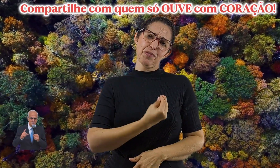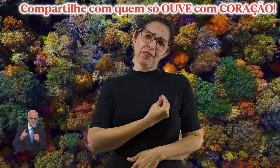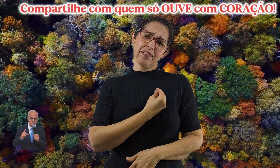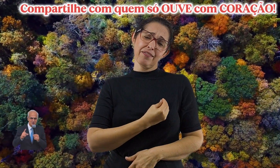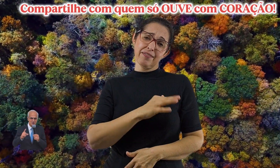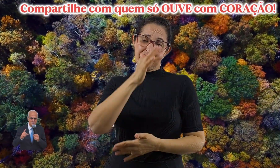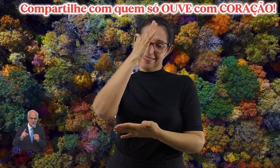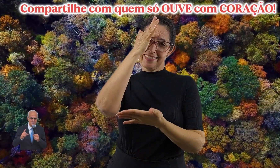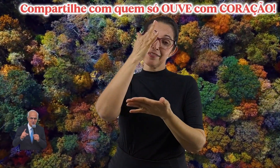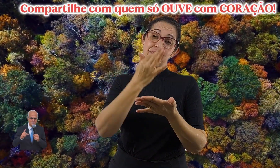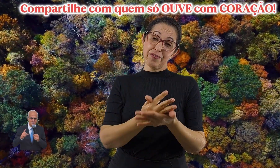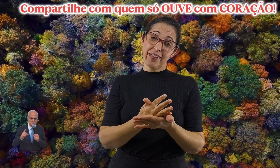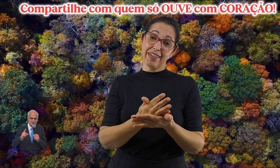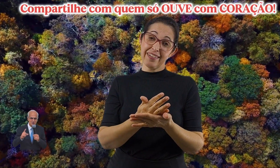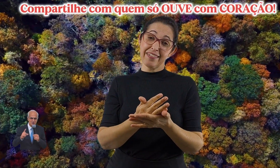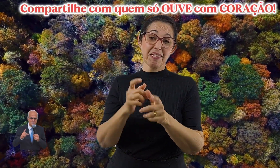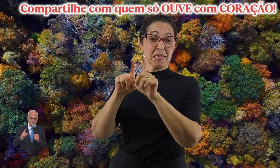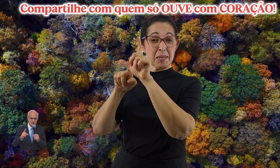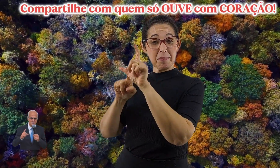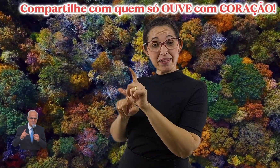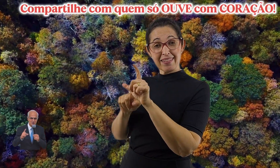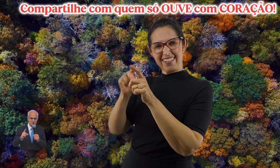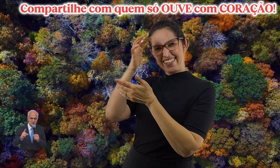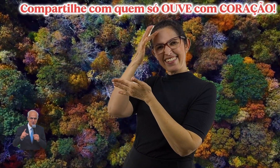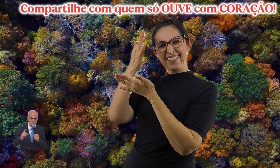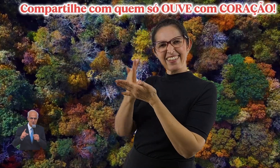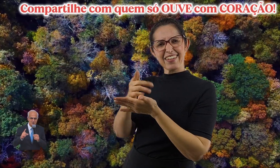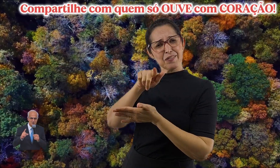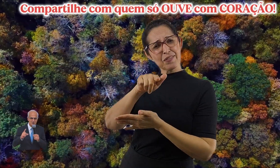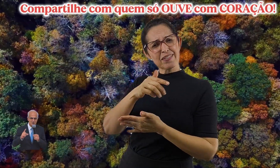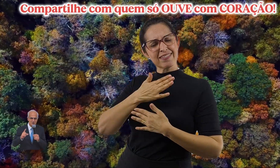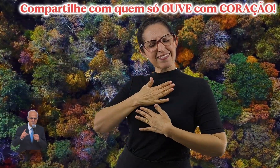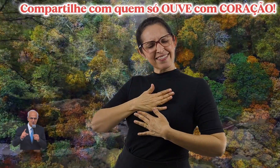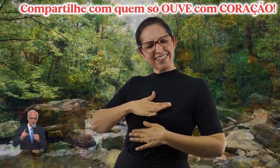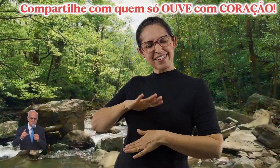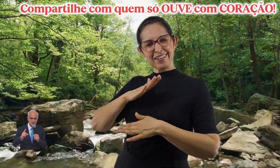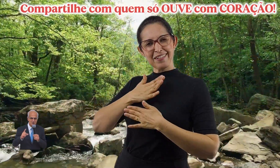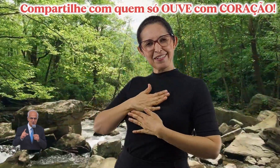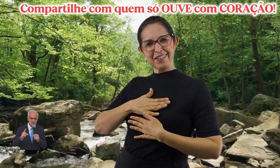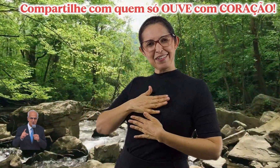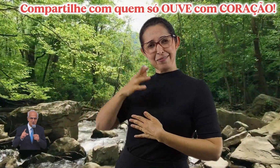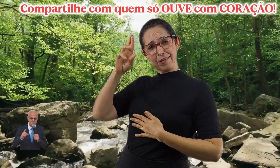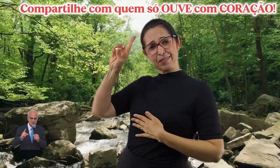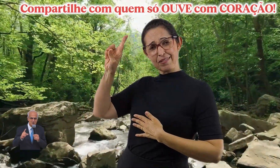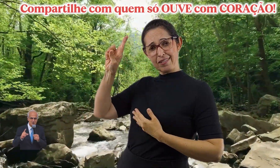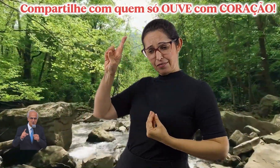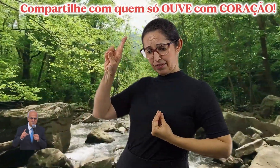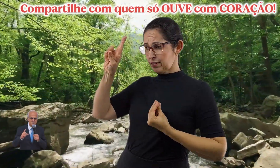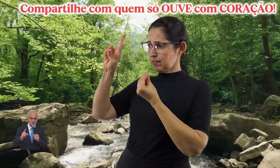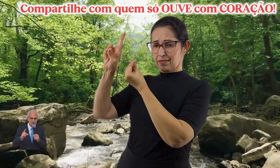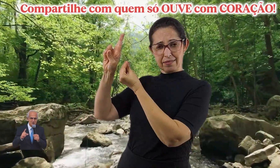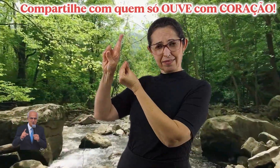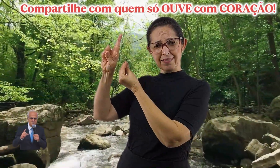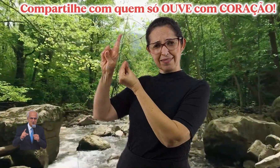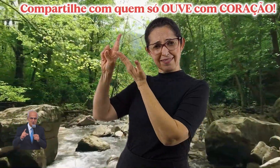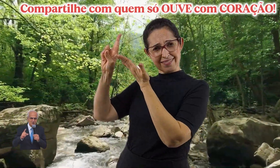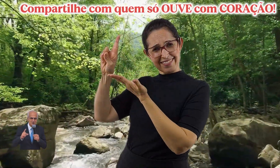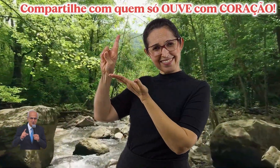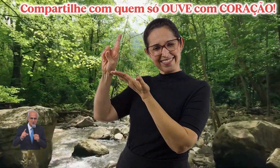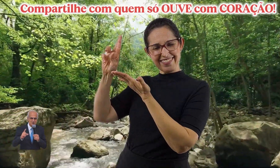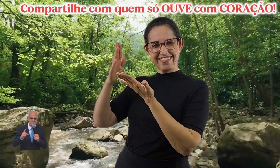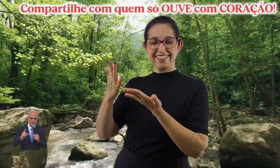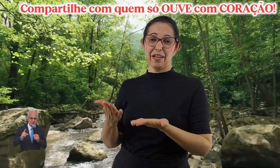fé, é o homem vivendo a fé. Descansa no Senhor, põe a sua vida nas mãos do Senhor. E